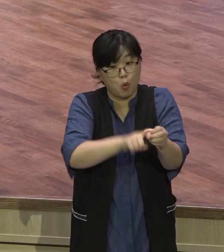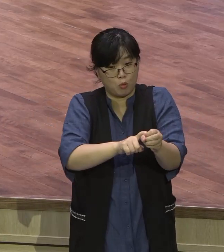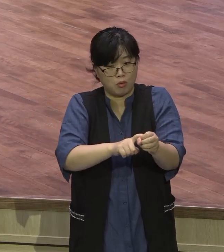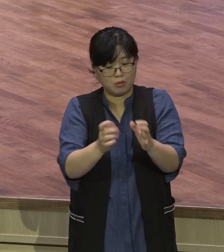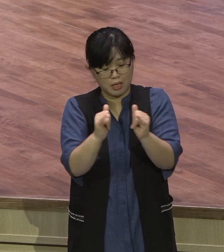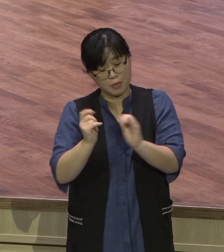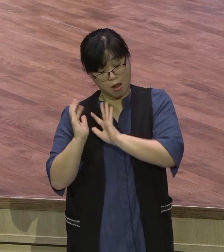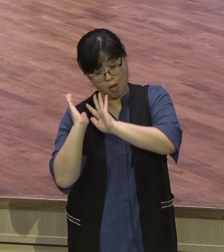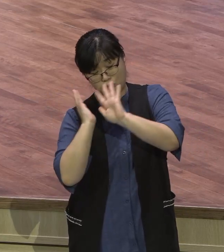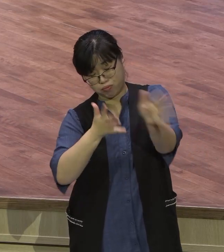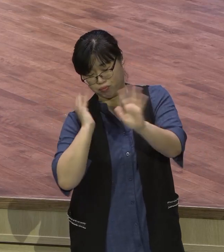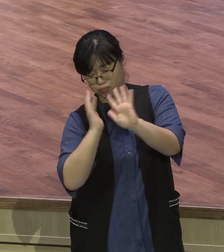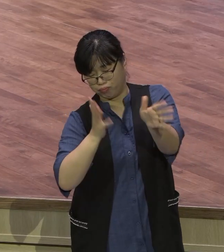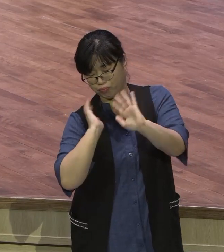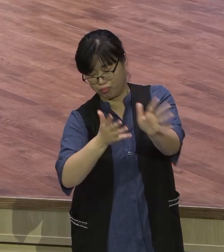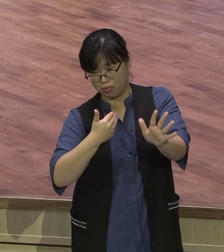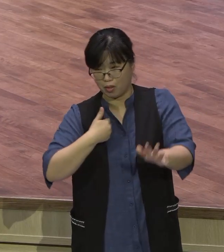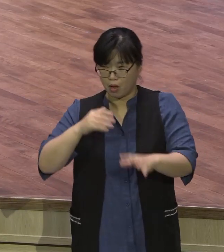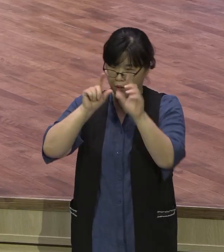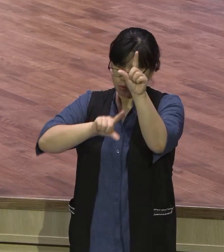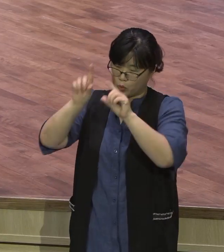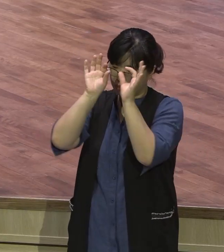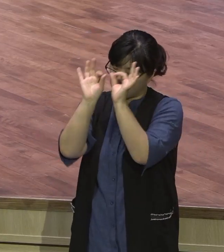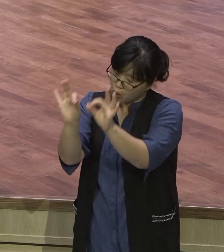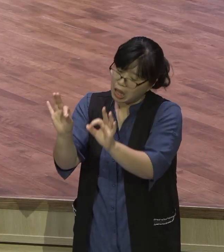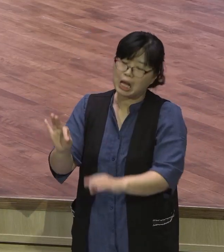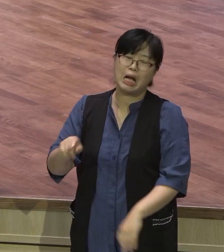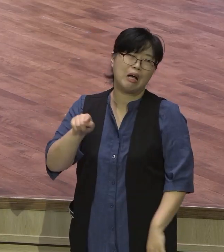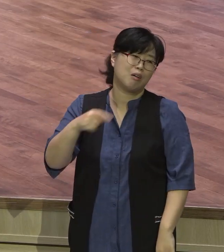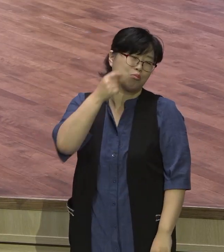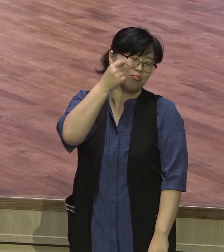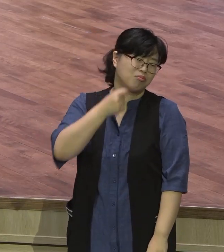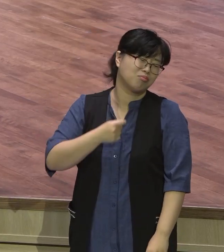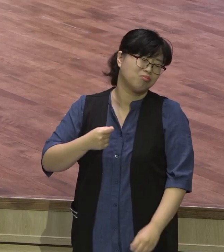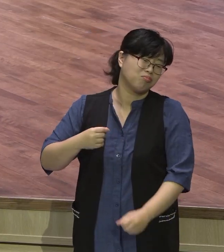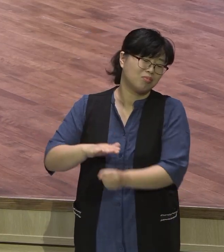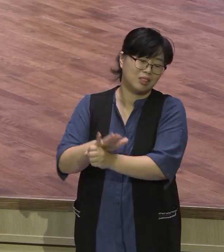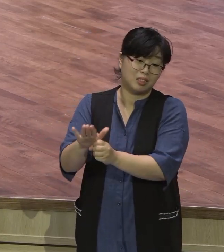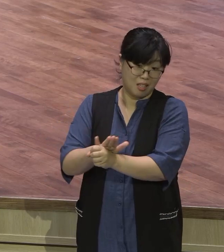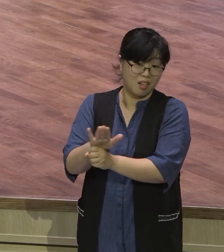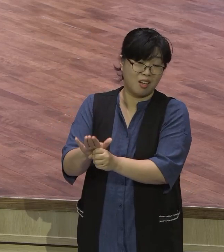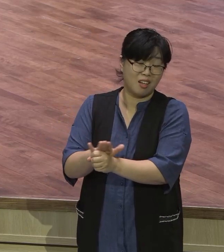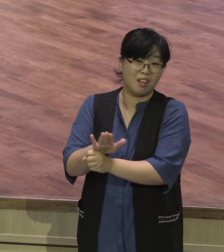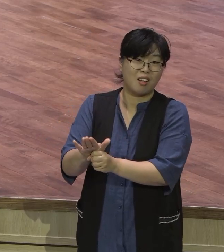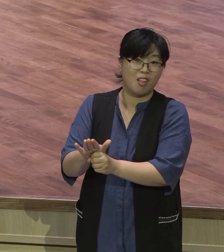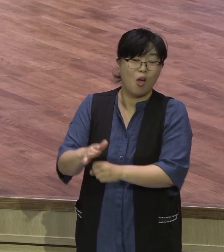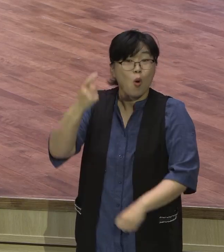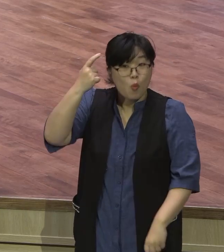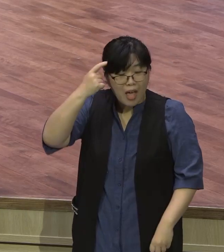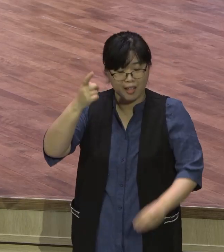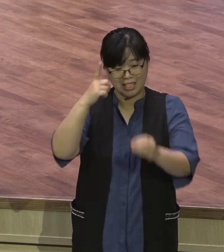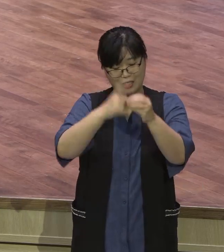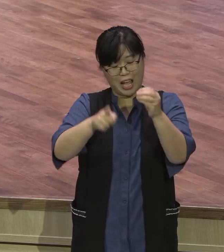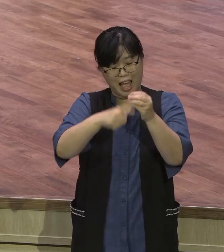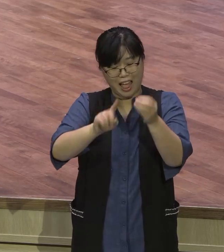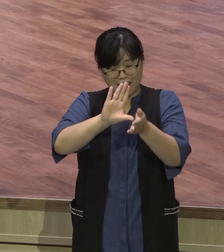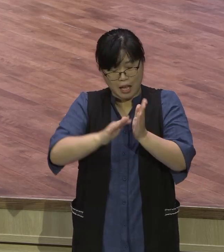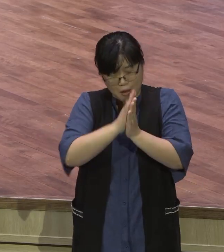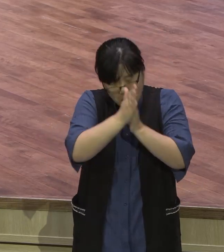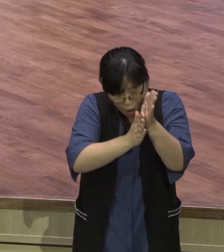불쌍한지 복 달라고 복 달라고 불교는 거의 복이거든요. 육신적인 복은 그건 관심 없고 우리